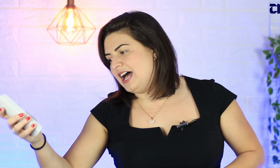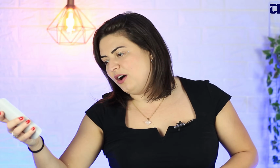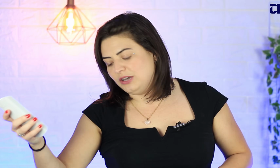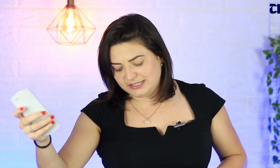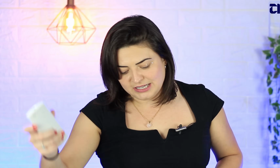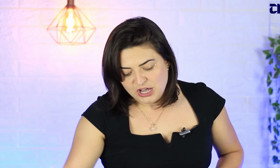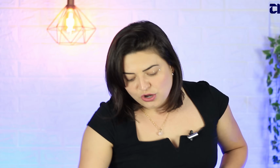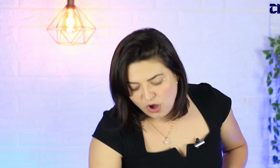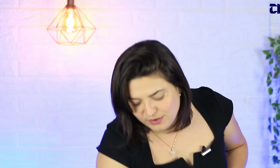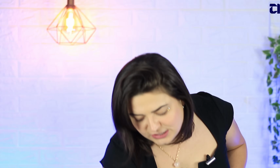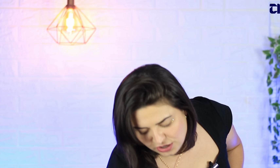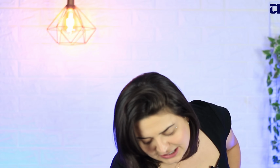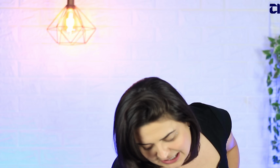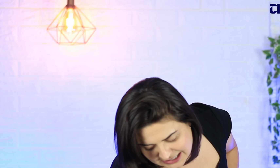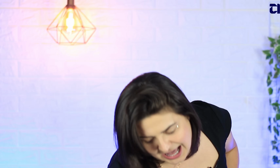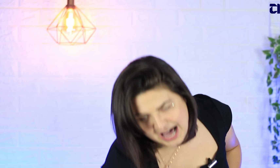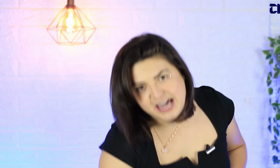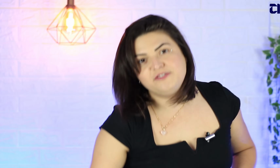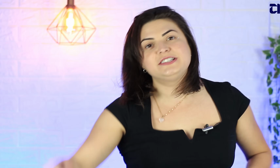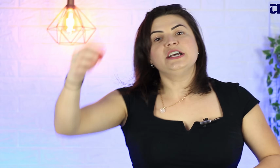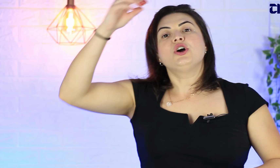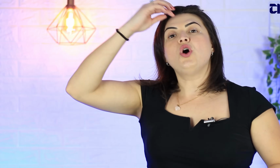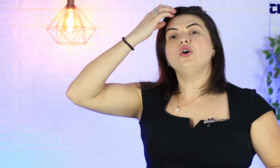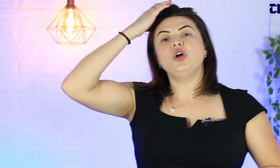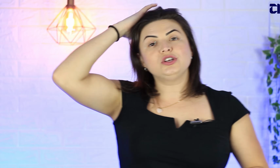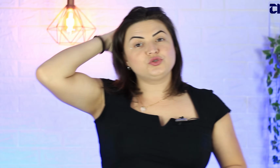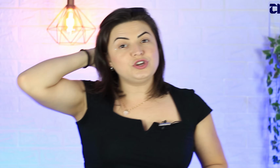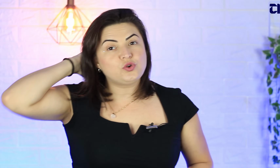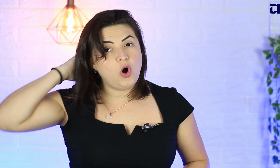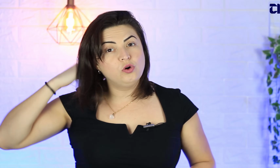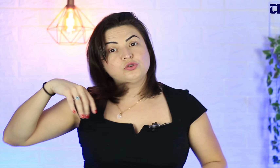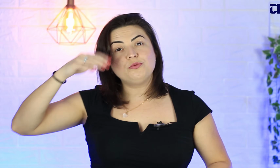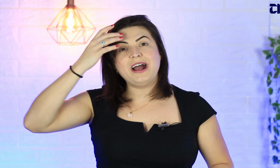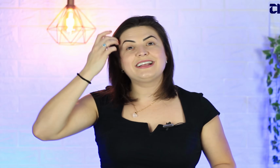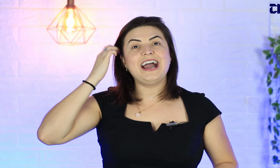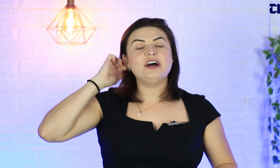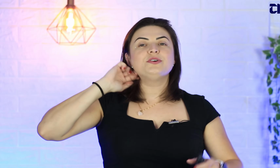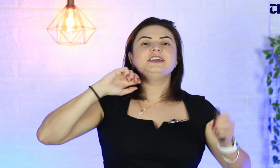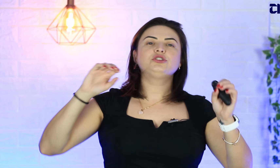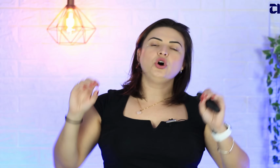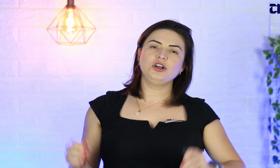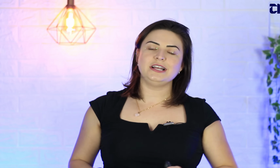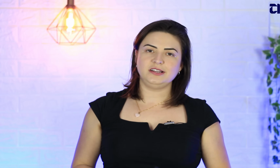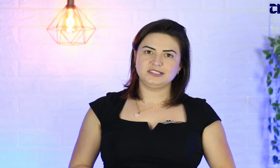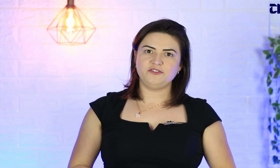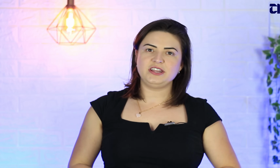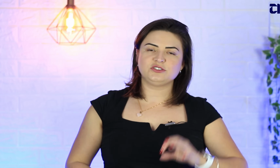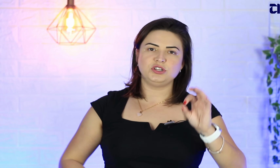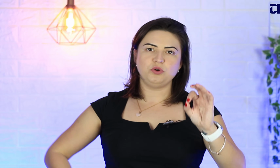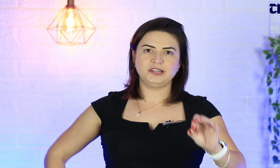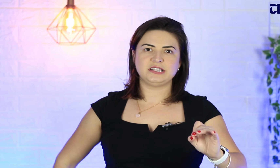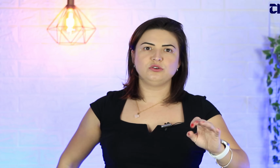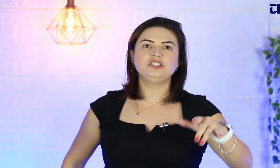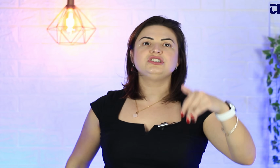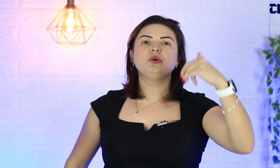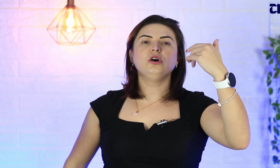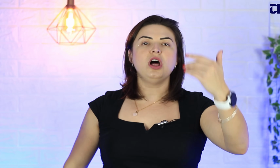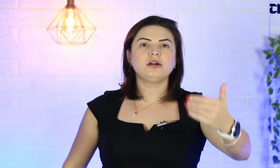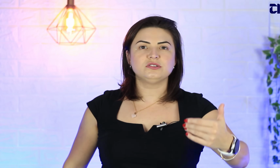aulas, com as nossas lives, com o nosso encontro marcado aqui toda terça-feira, às 8 horas da noite. Então, coloca